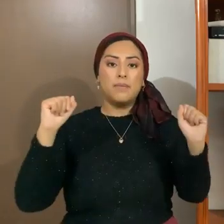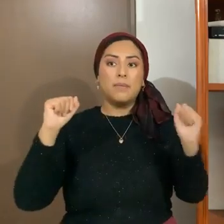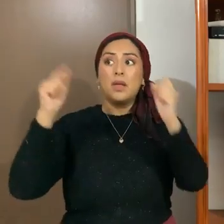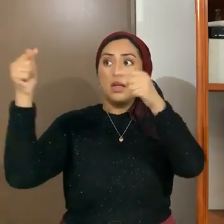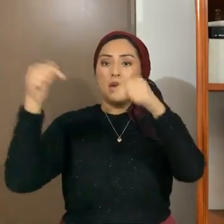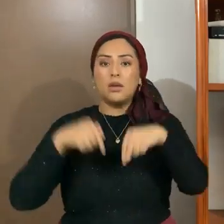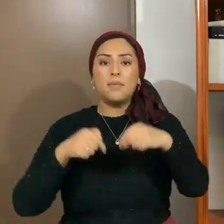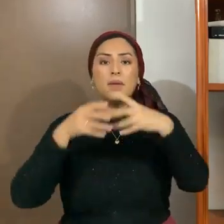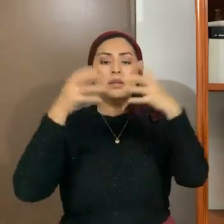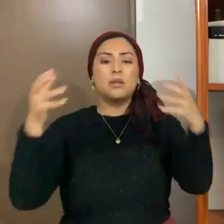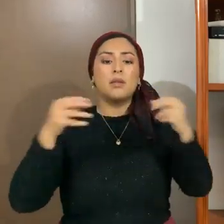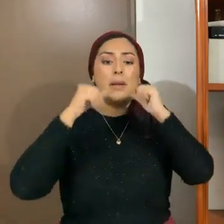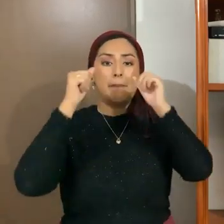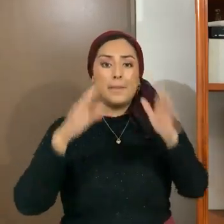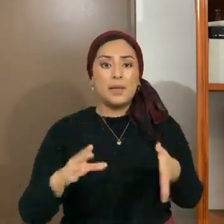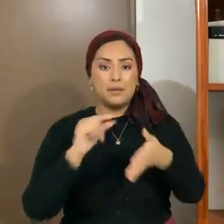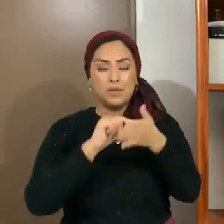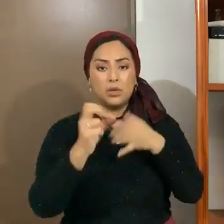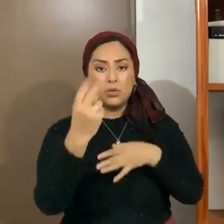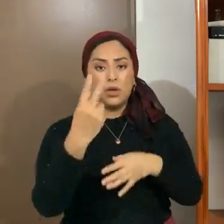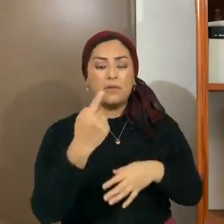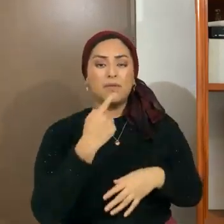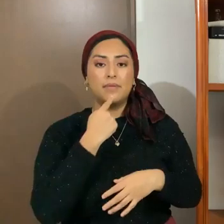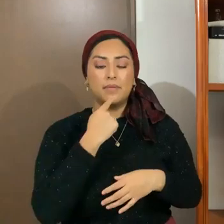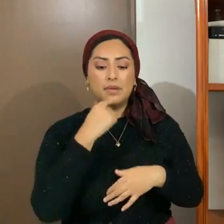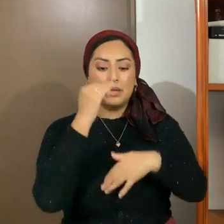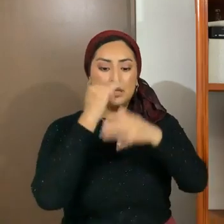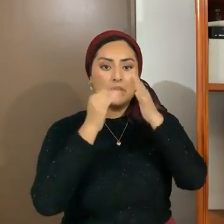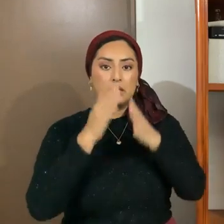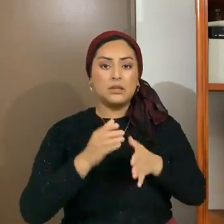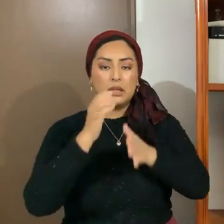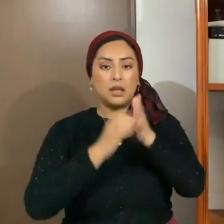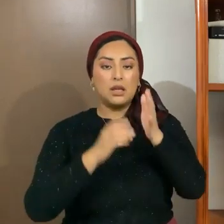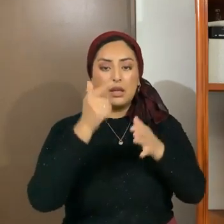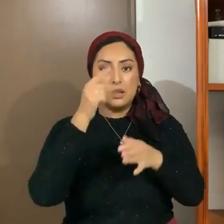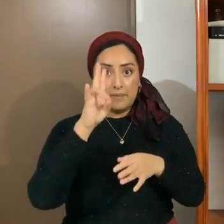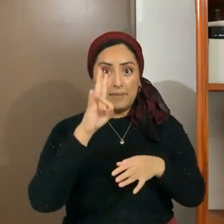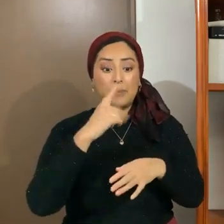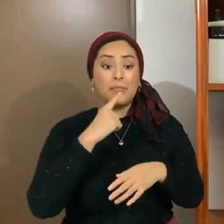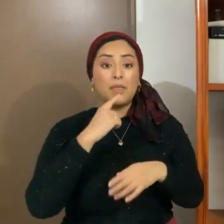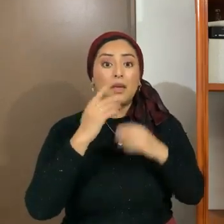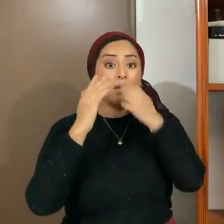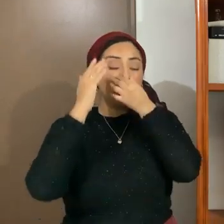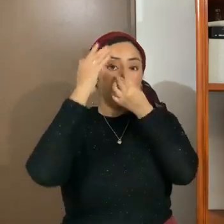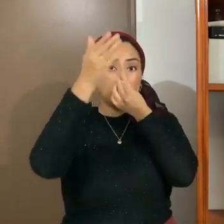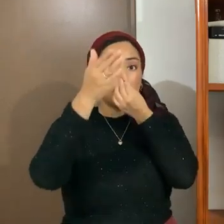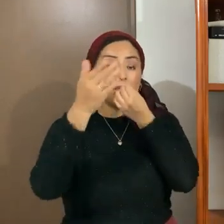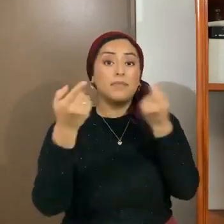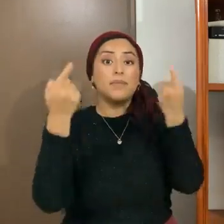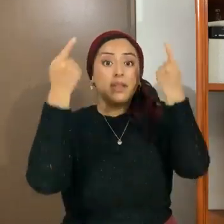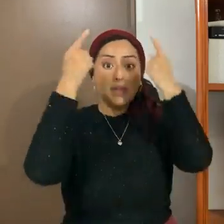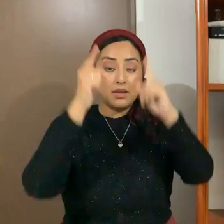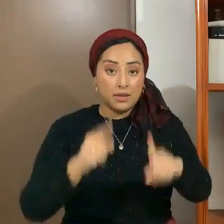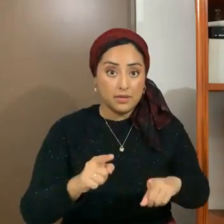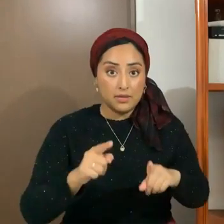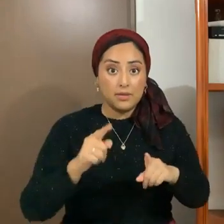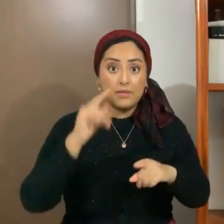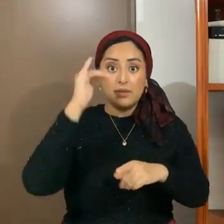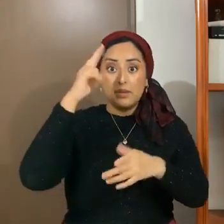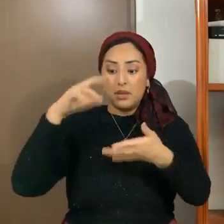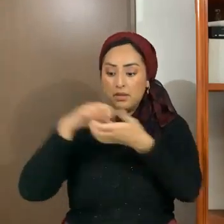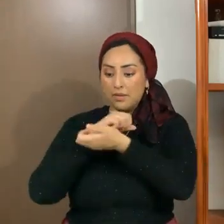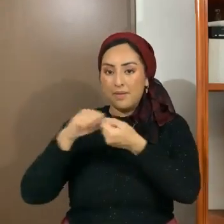vendrá mucha bendición. Verso 12 de Isaías 27, verso 12. Acontecerá en aquel día que trillará Yahweh desde el